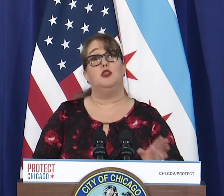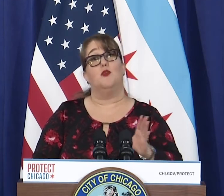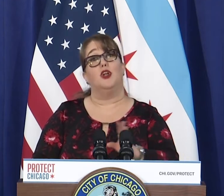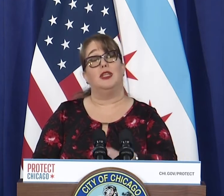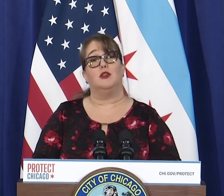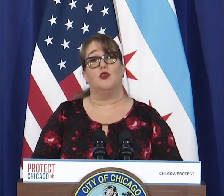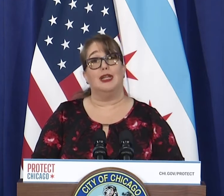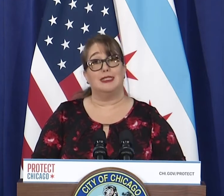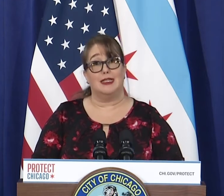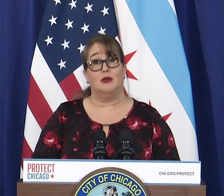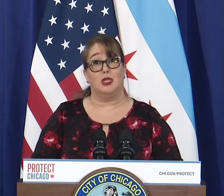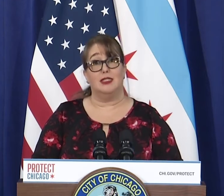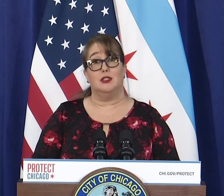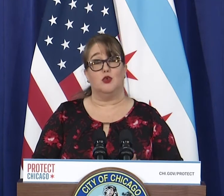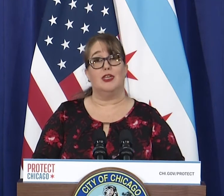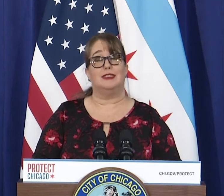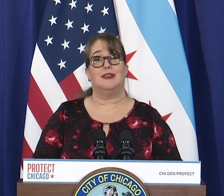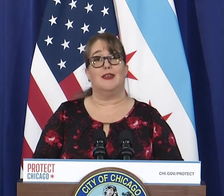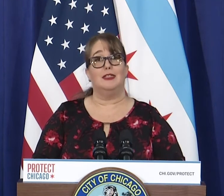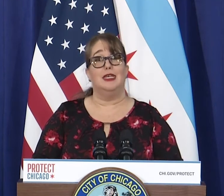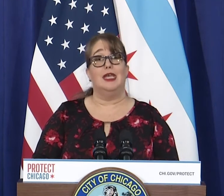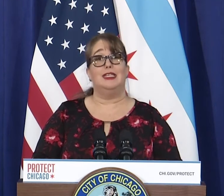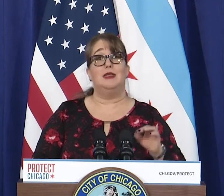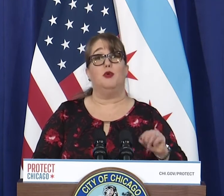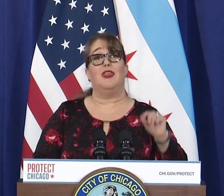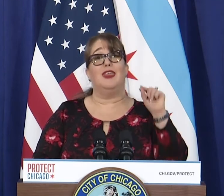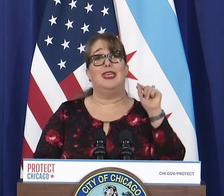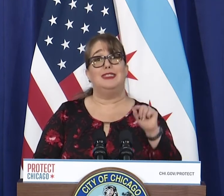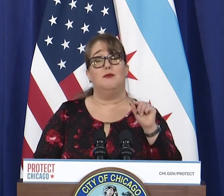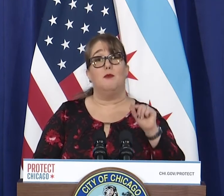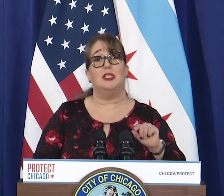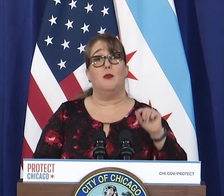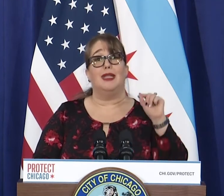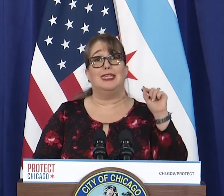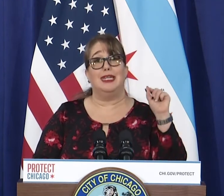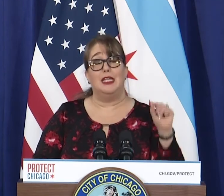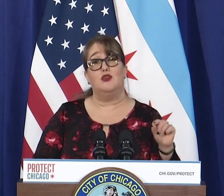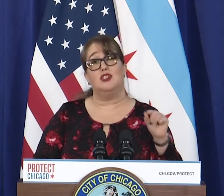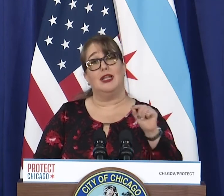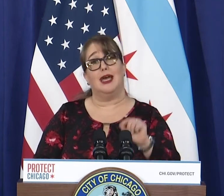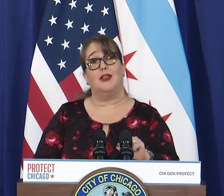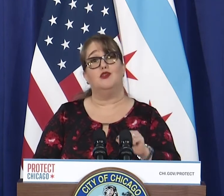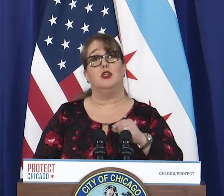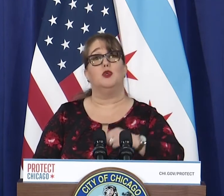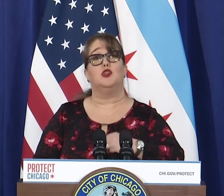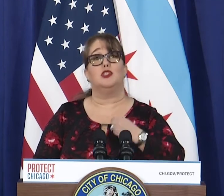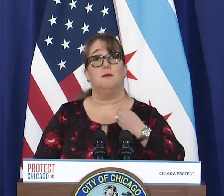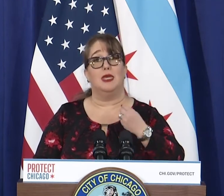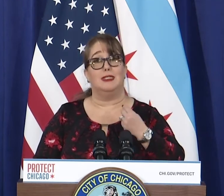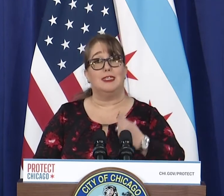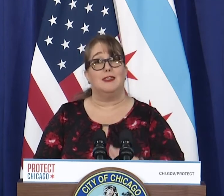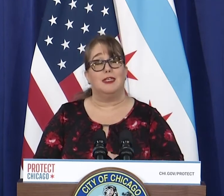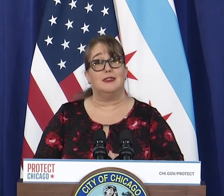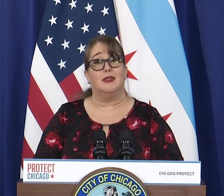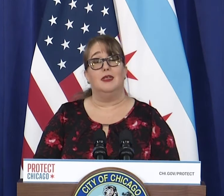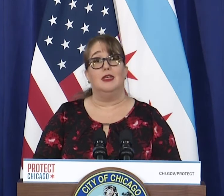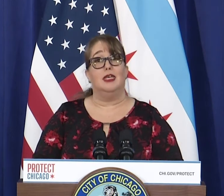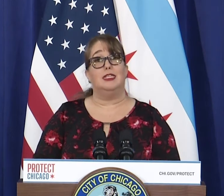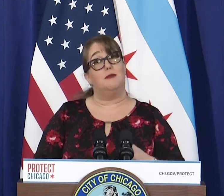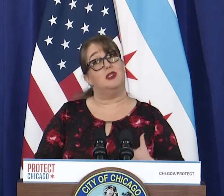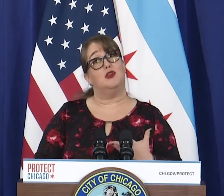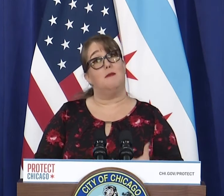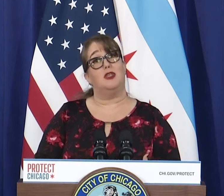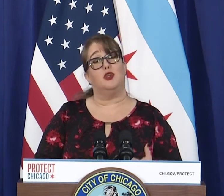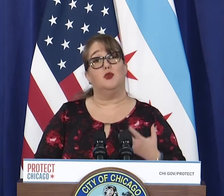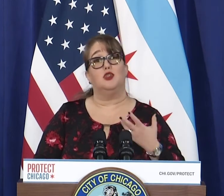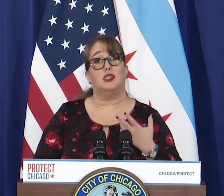Hemos visto muerte en todas las categorías, en todas las edades. Y es importante en este momento mantenernos alejados de nuestros envejecientes.